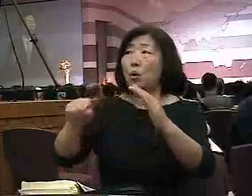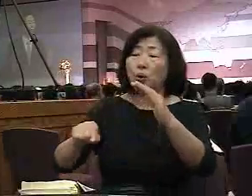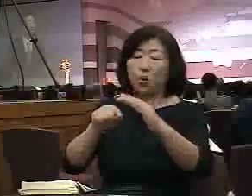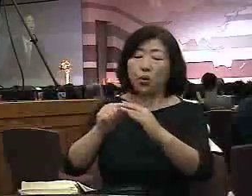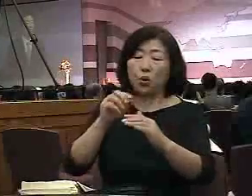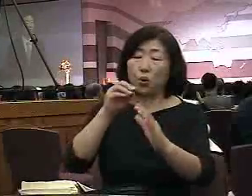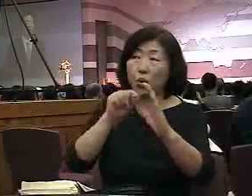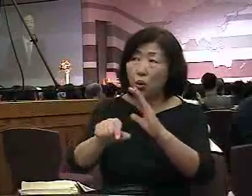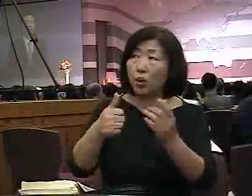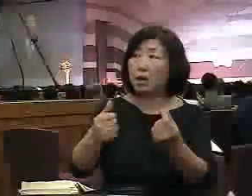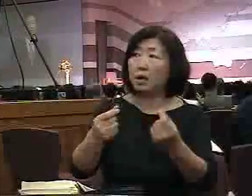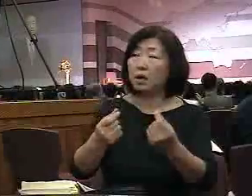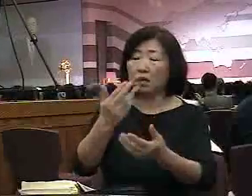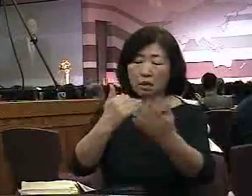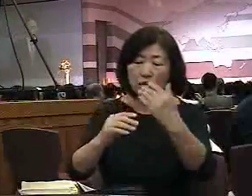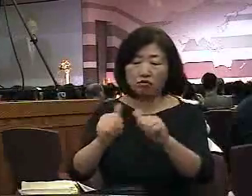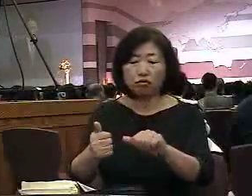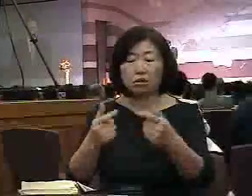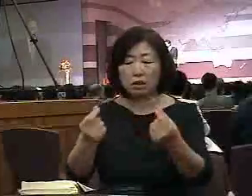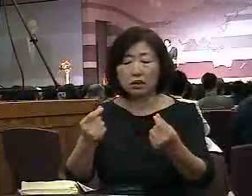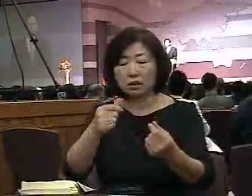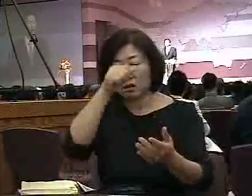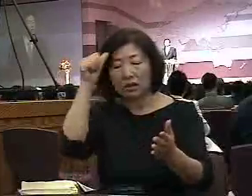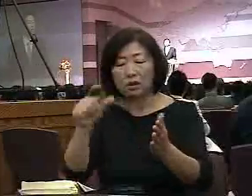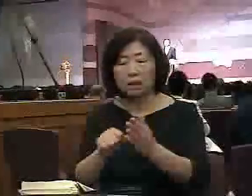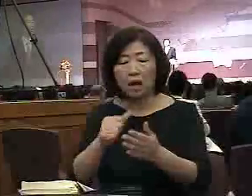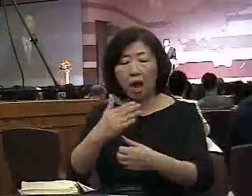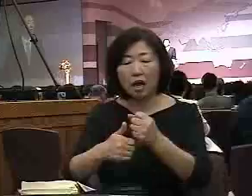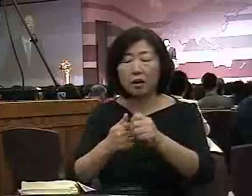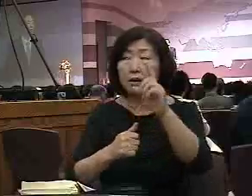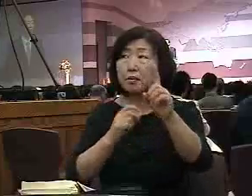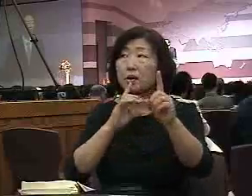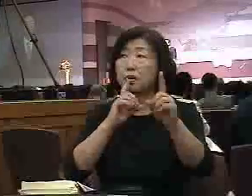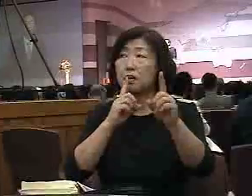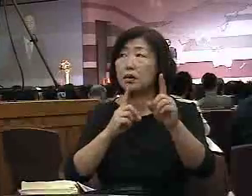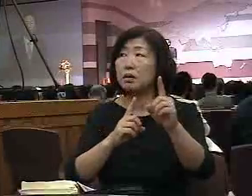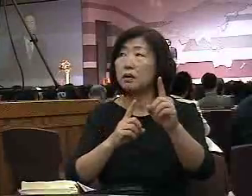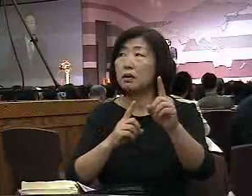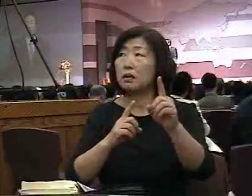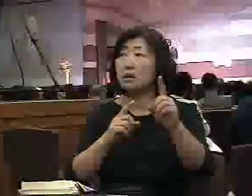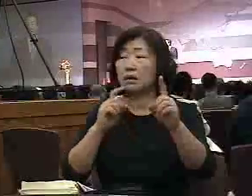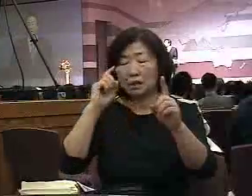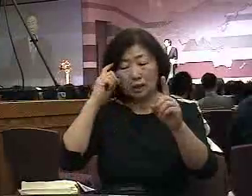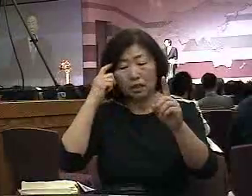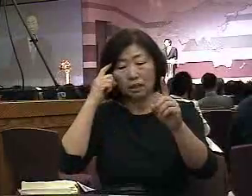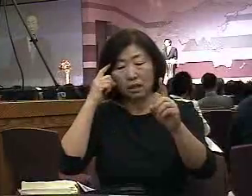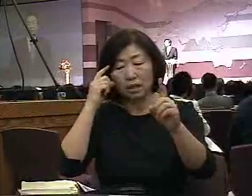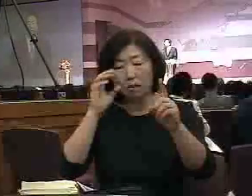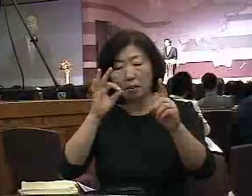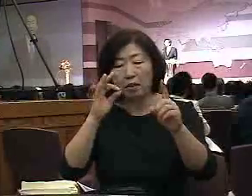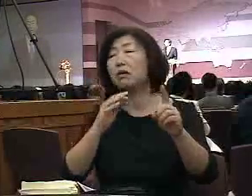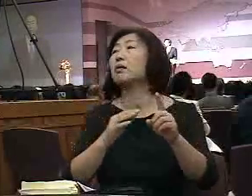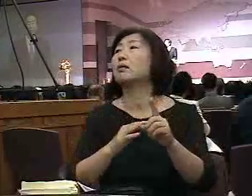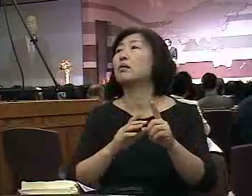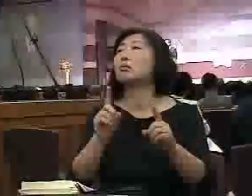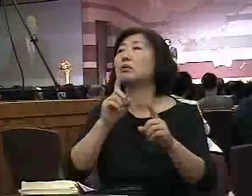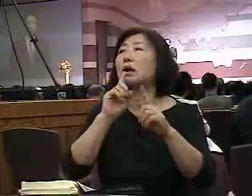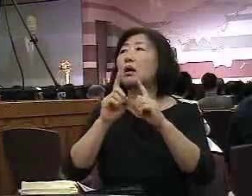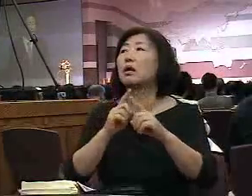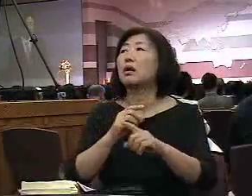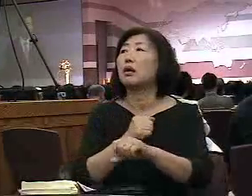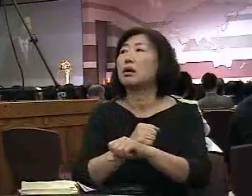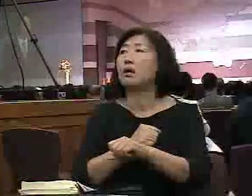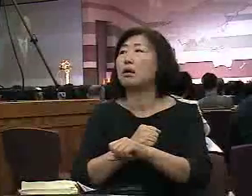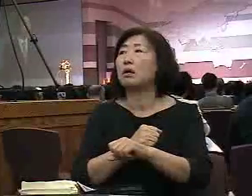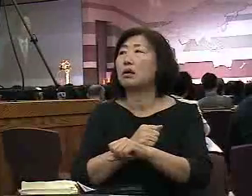다 죽을 것 같은 그런 인생이 될지라도 하나님이 한마디만 하시면 돼요. 이제 한번 생각해 보실래요? 무슨 말씀하셨을까요?